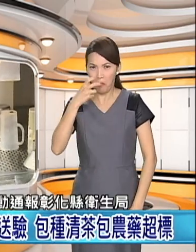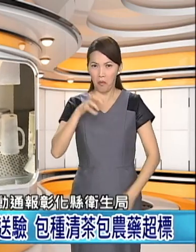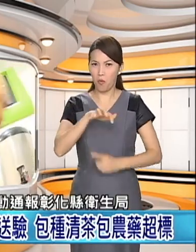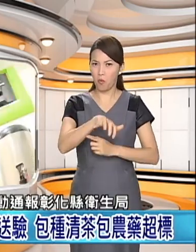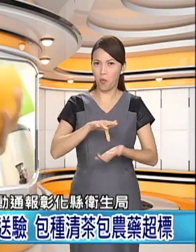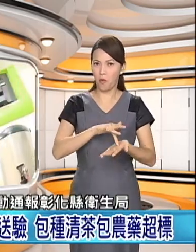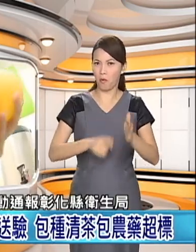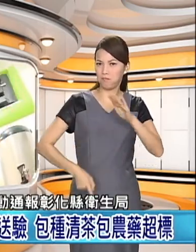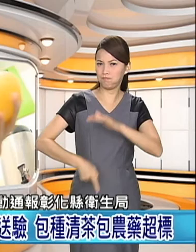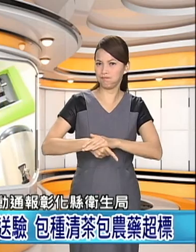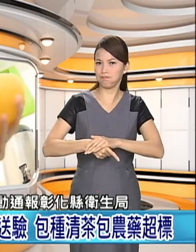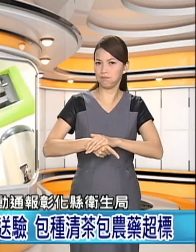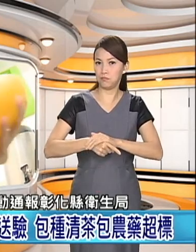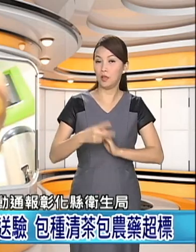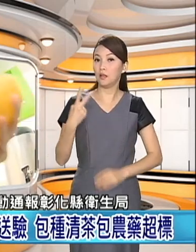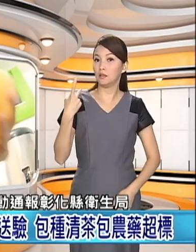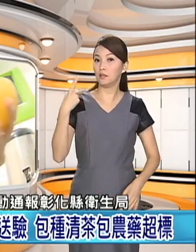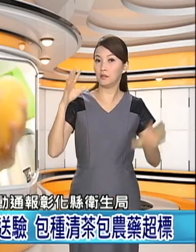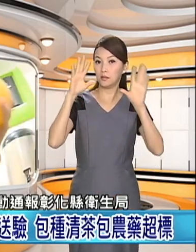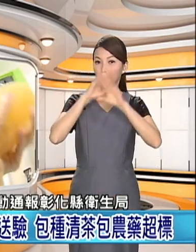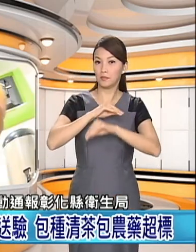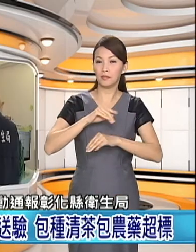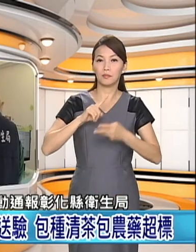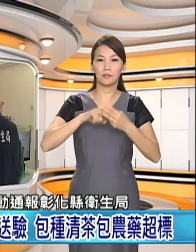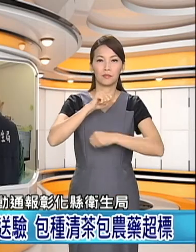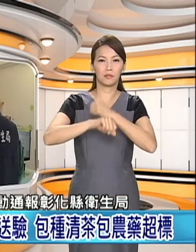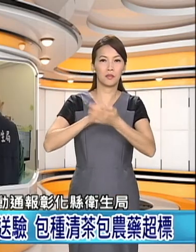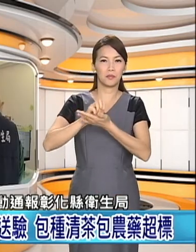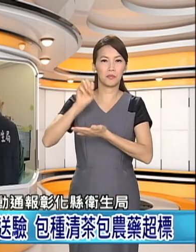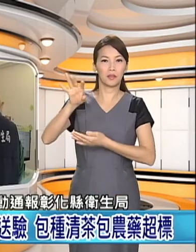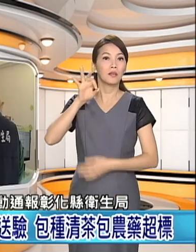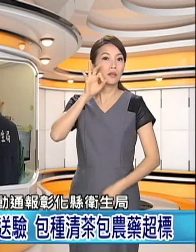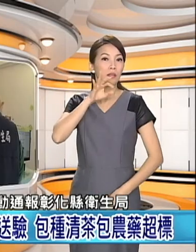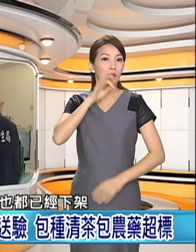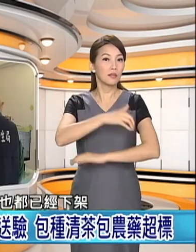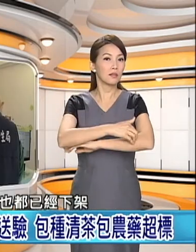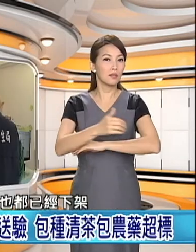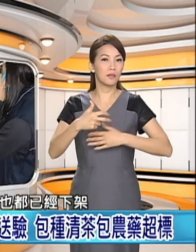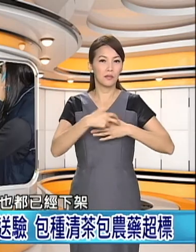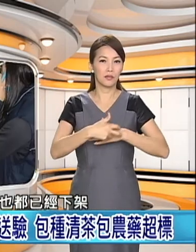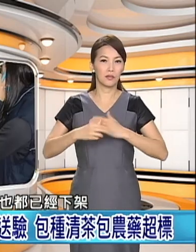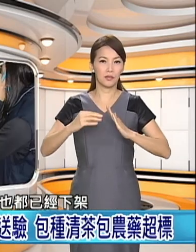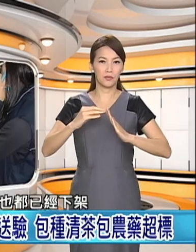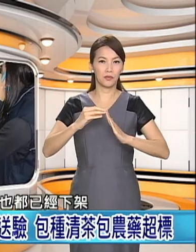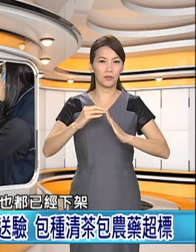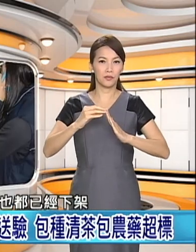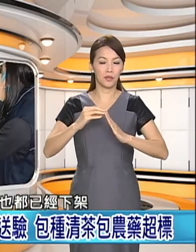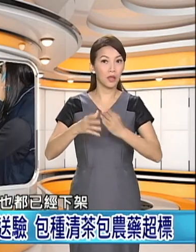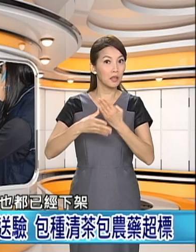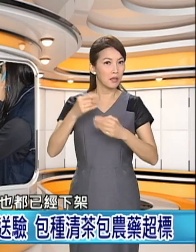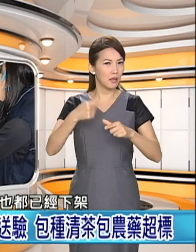间主动通报给彰化县卫生局，而问题产品也都已经下